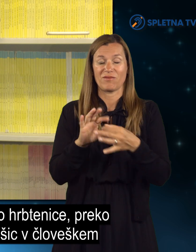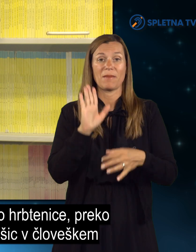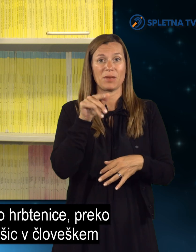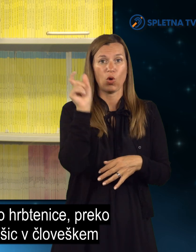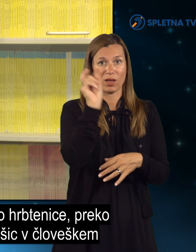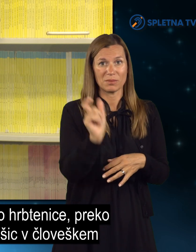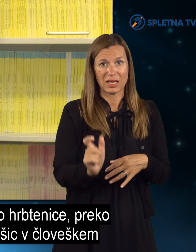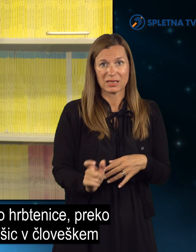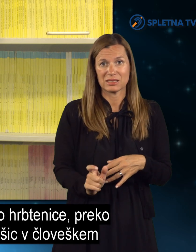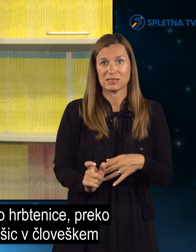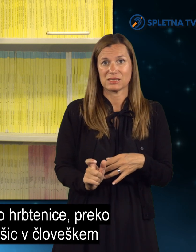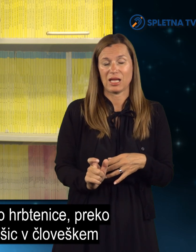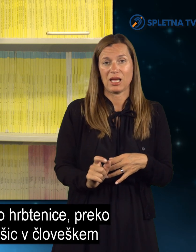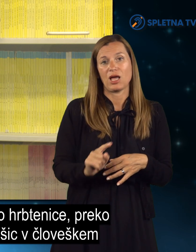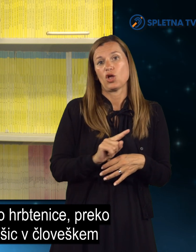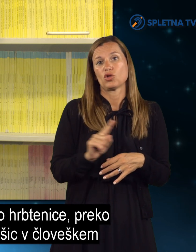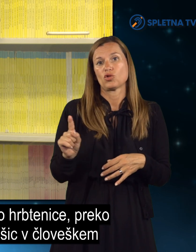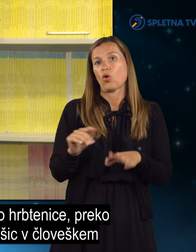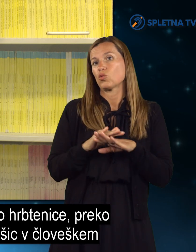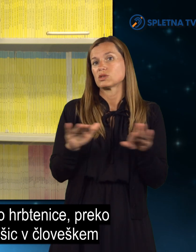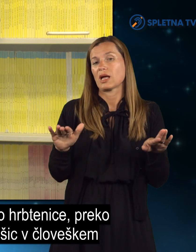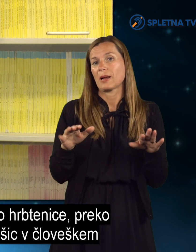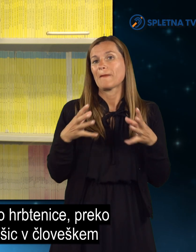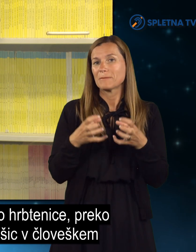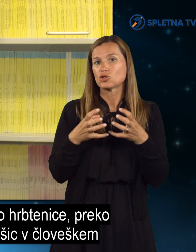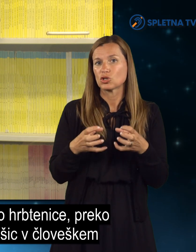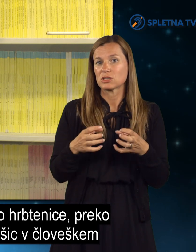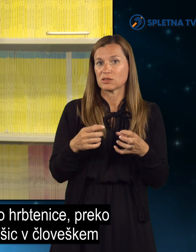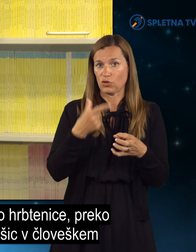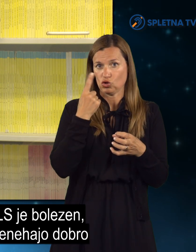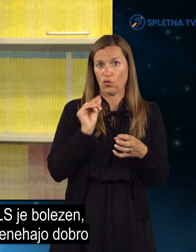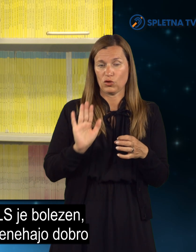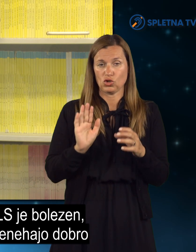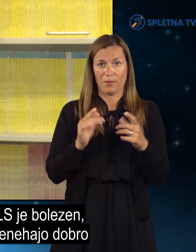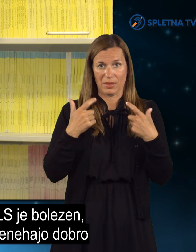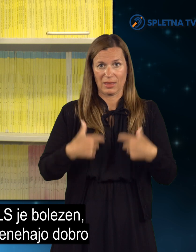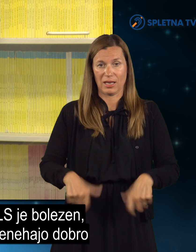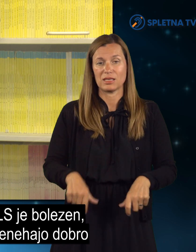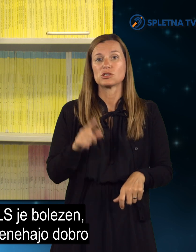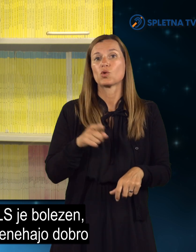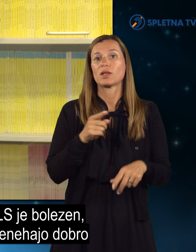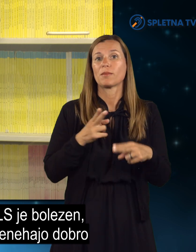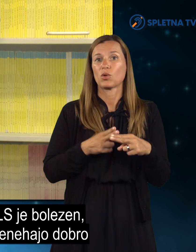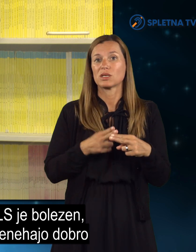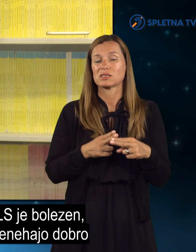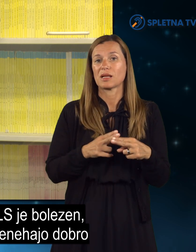preko hrbtenice, preko hrbtenjače do vseh mišic v človeškem telesu. In bolezen